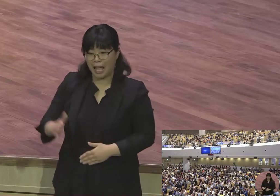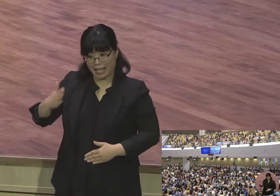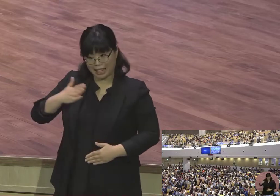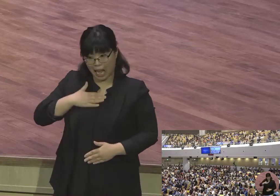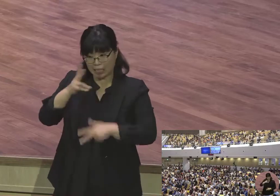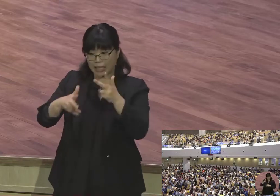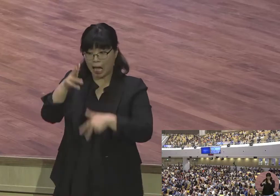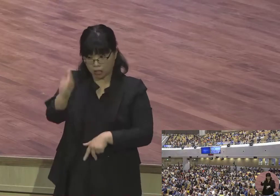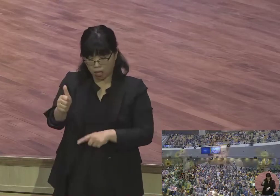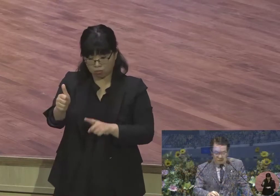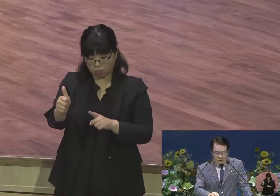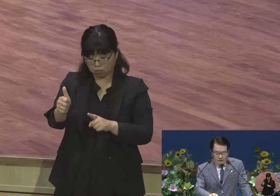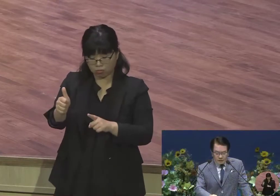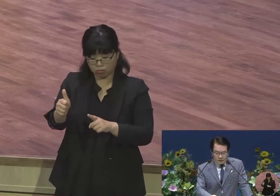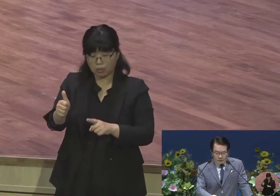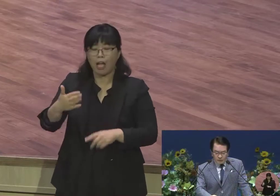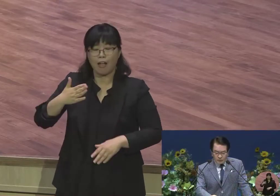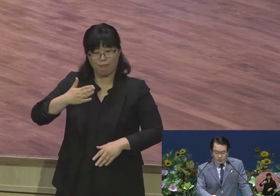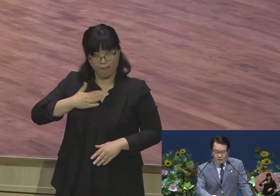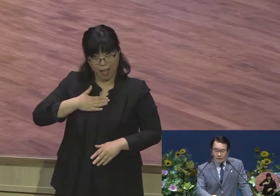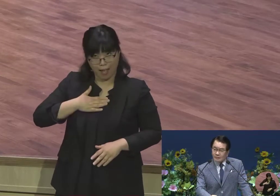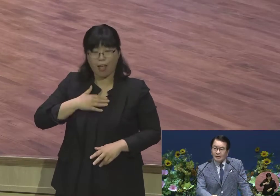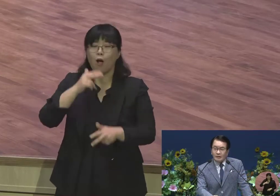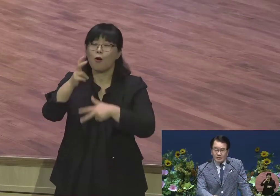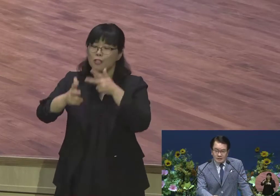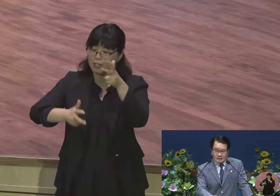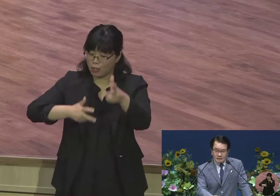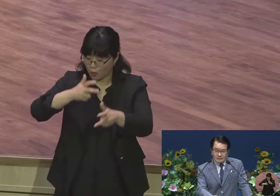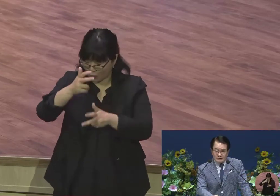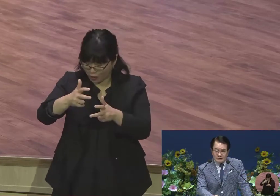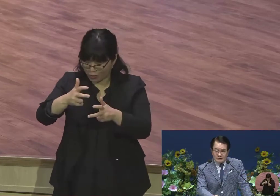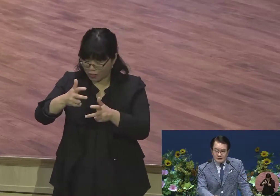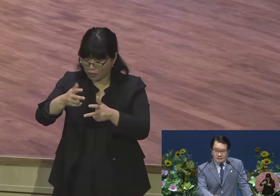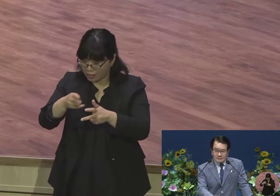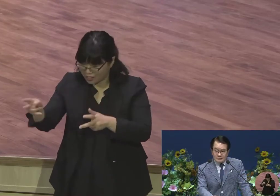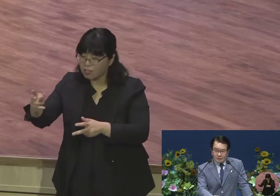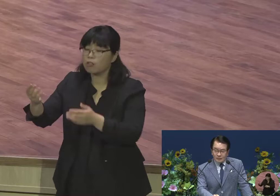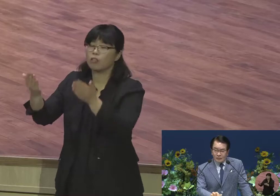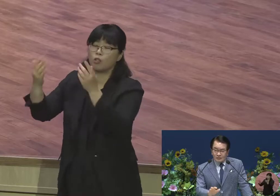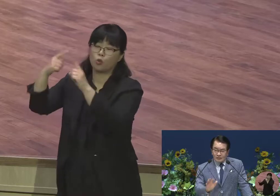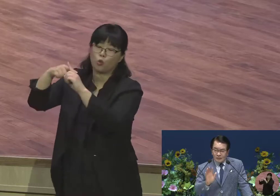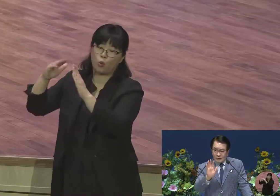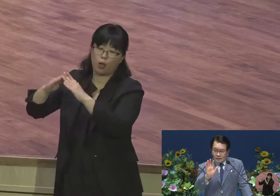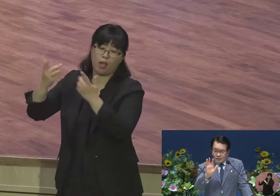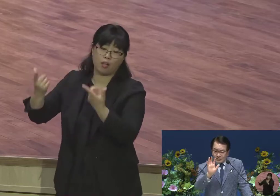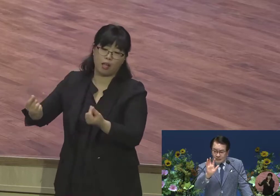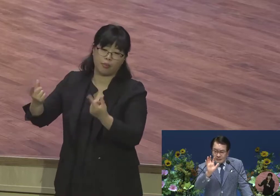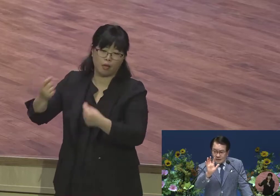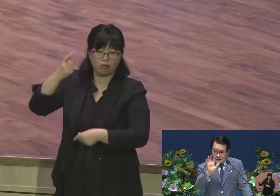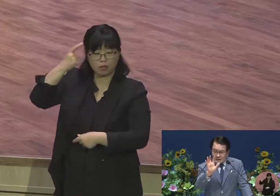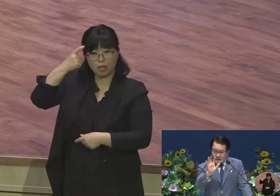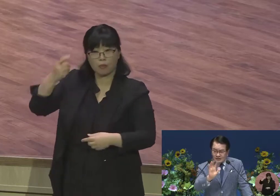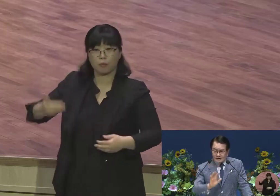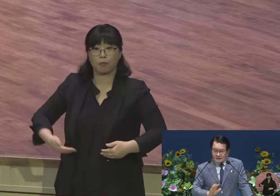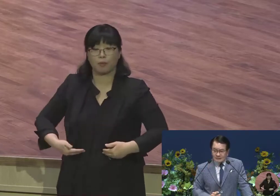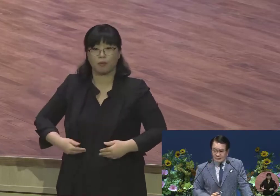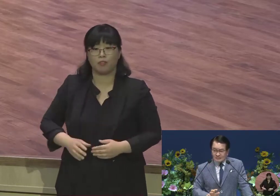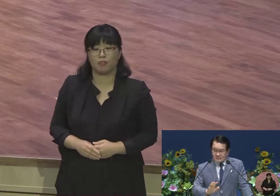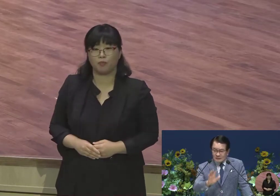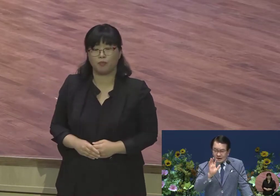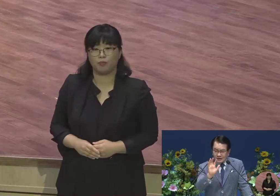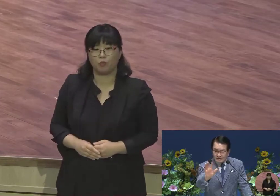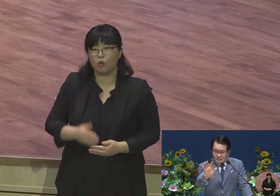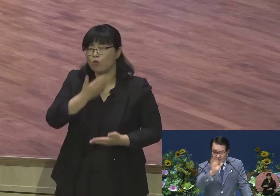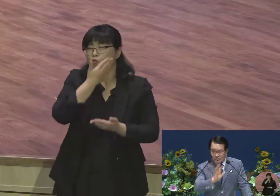아멘 내 회사도 교회다. 우리 고등부에도 배워야 돼. 고등부에서 오늘 막 그게 키야 그냥.